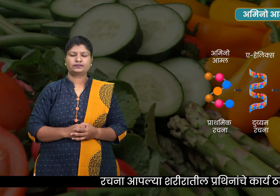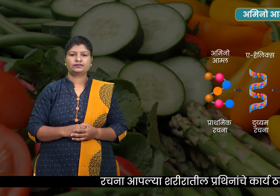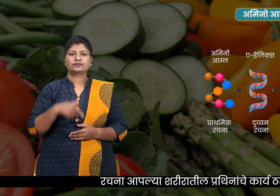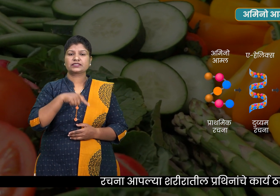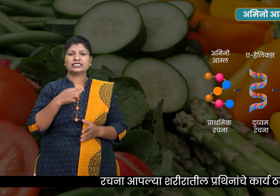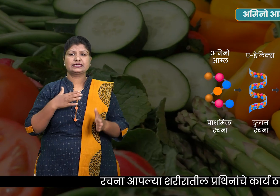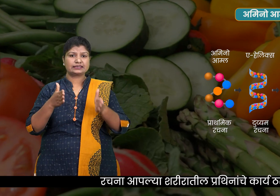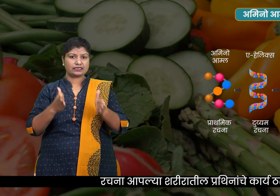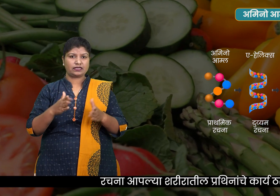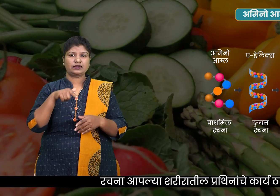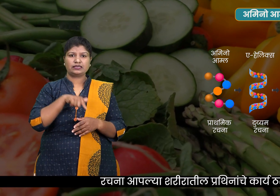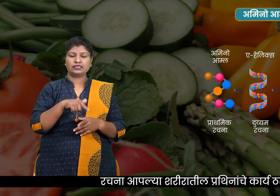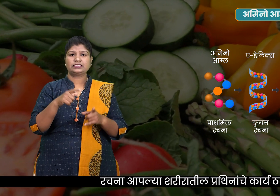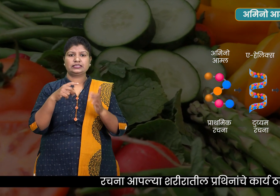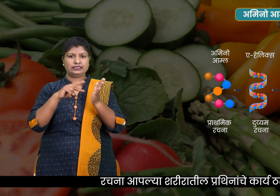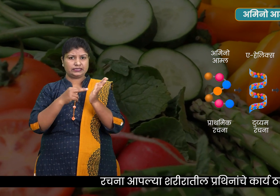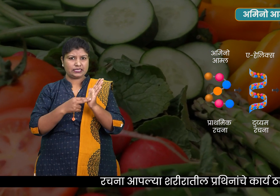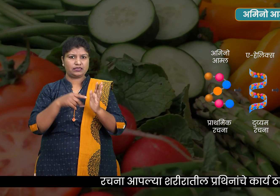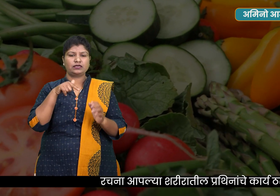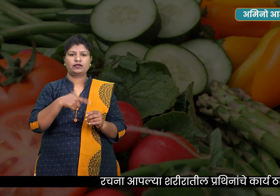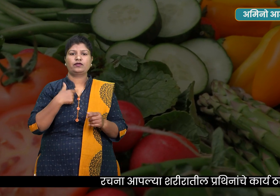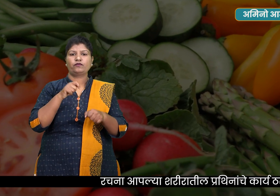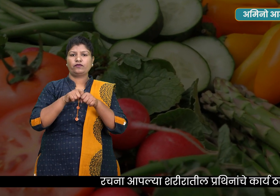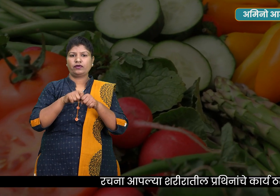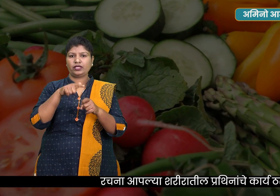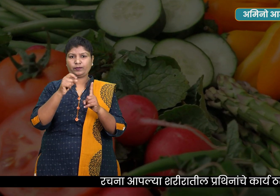रचना आपल्या शरीरातील प्रथिनांचे कार्य ठरवते.